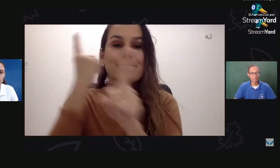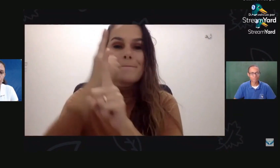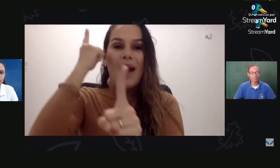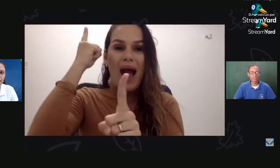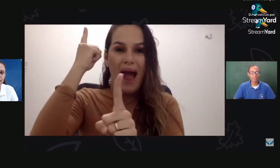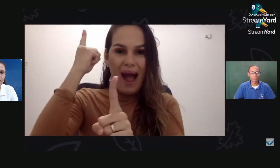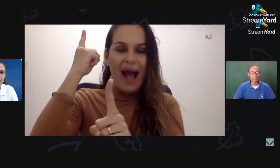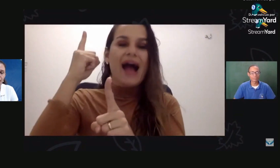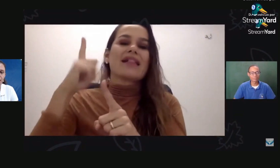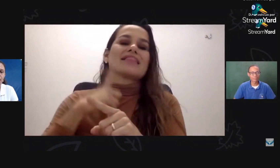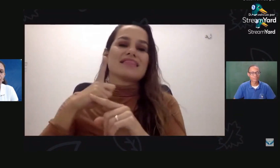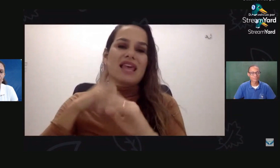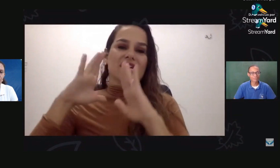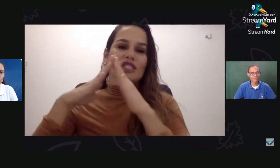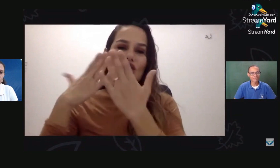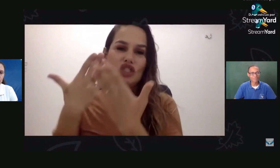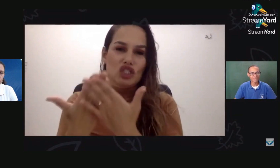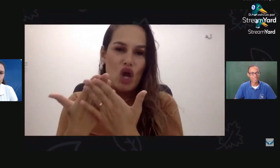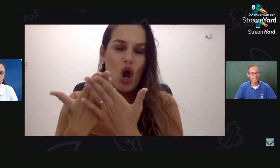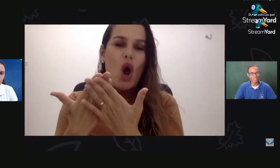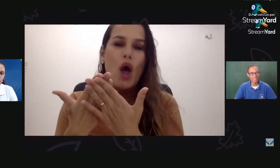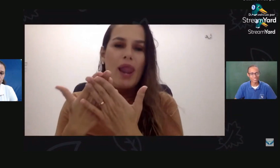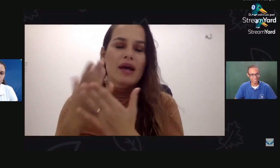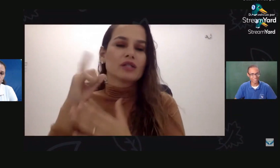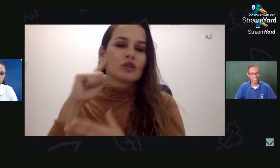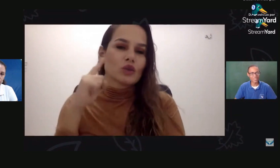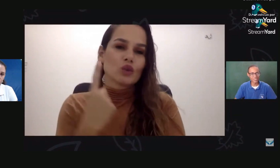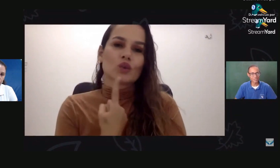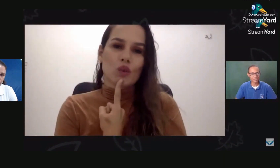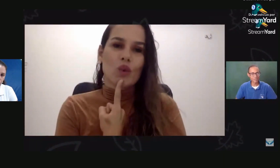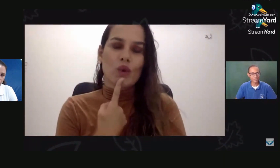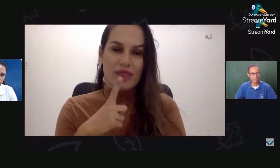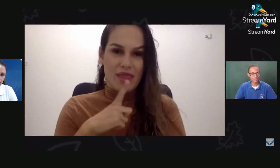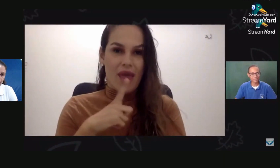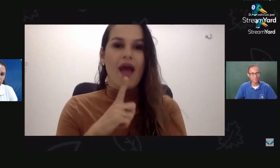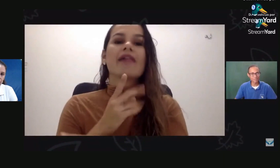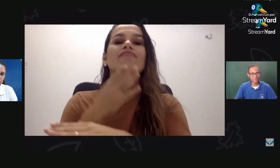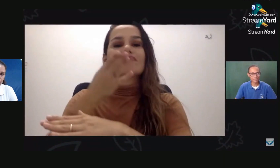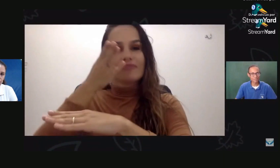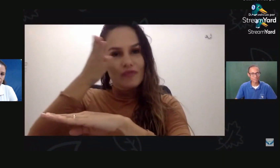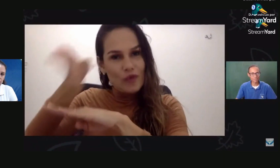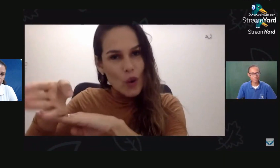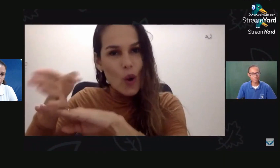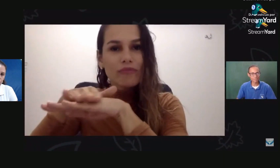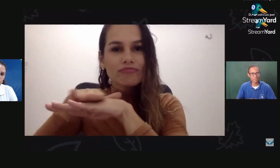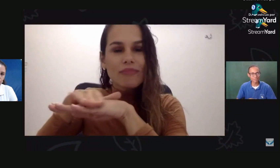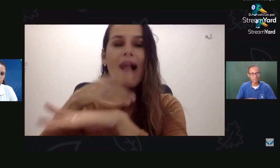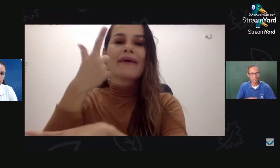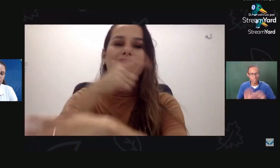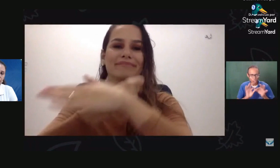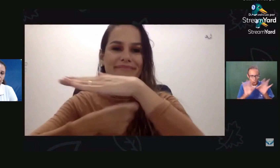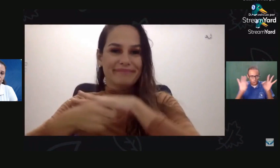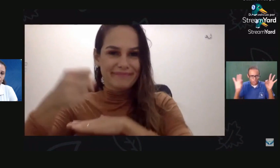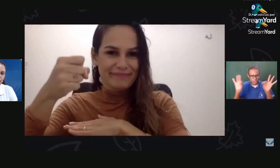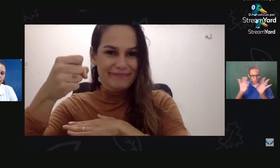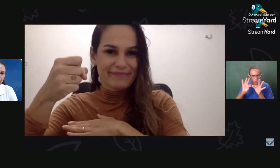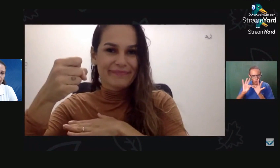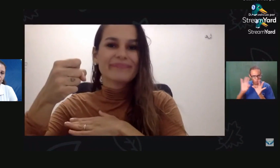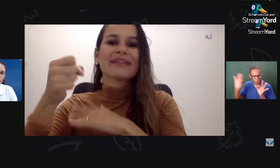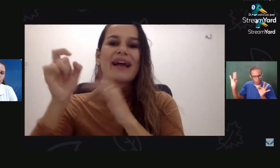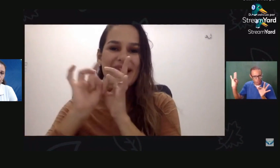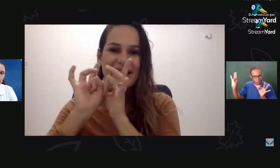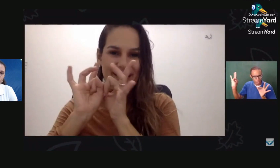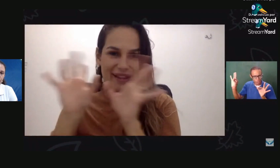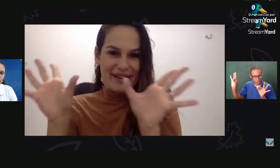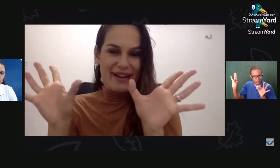tudo, começou a pesquisar algumas instituições e encontrou então uma escola que tivesse surdos, e ela foi até